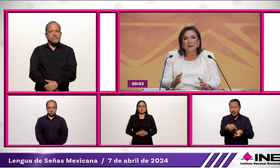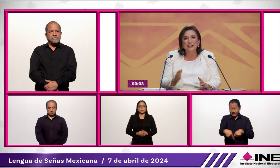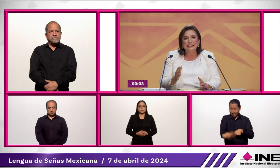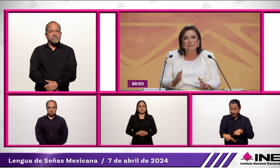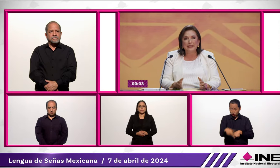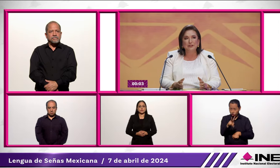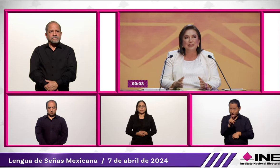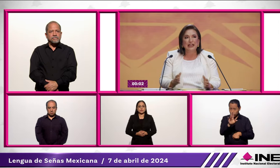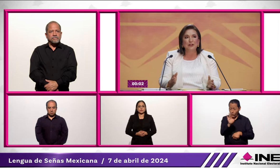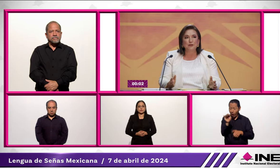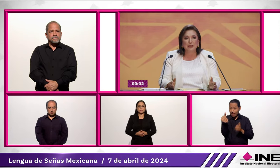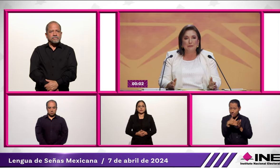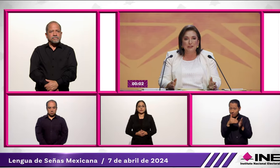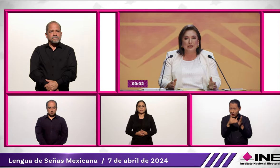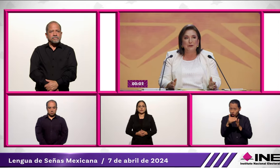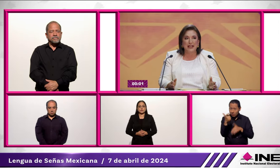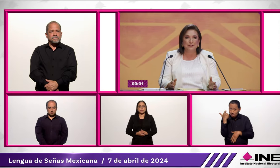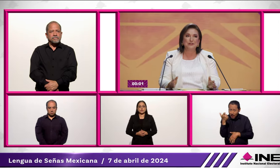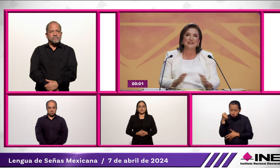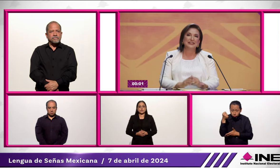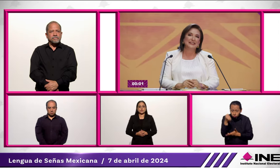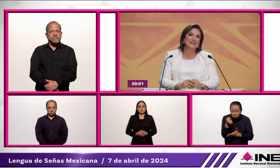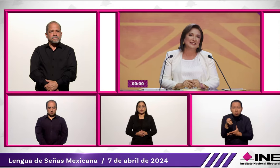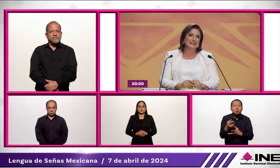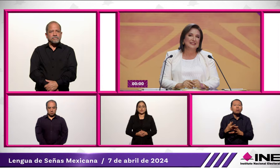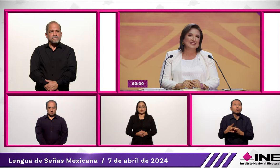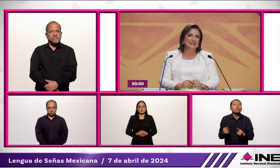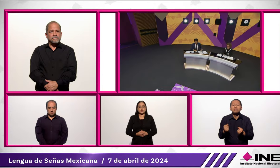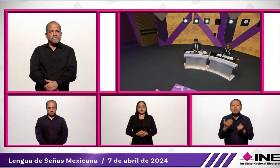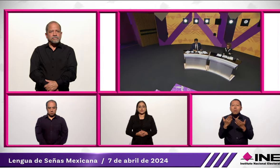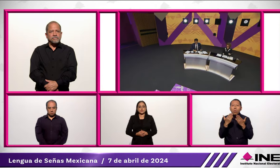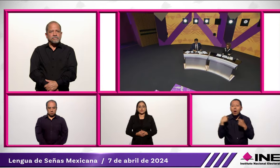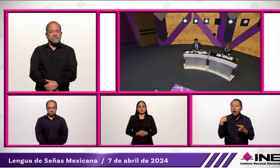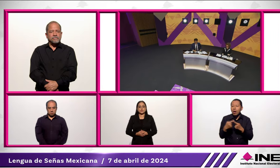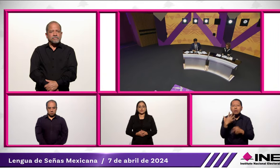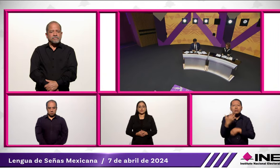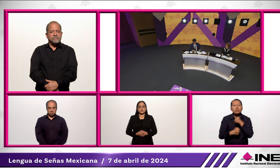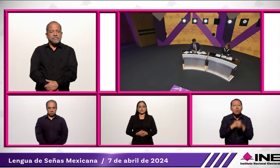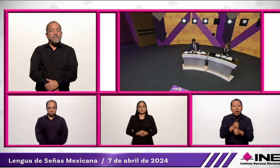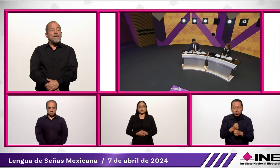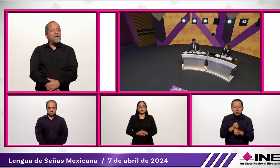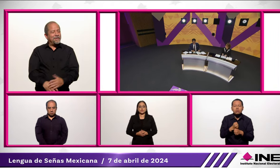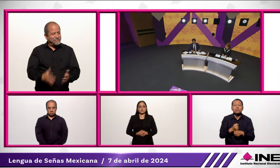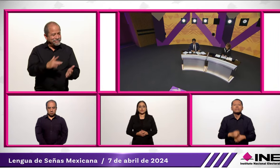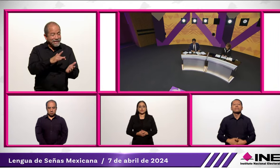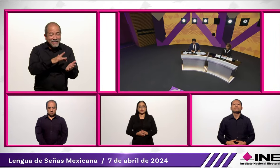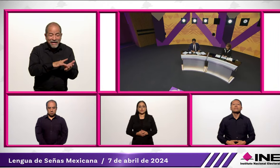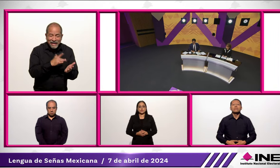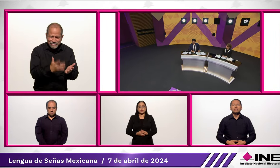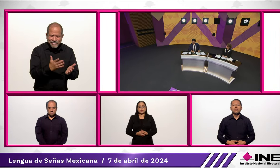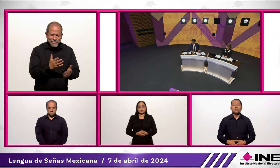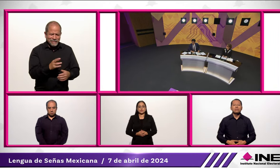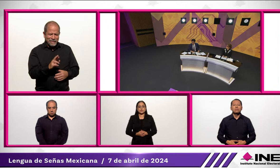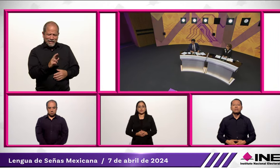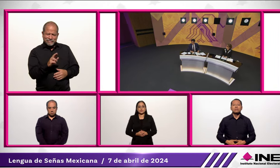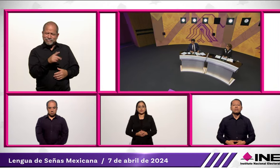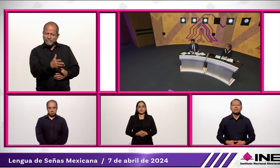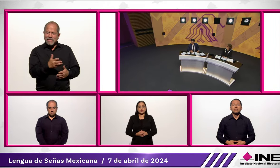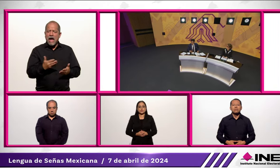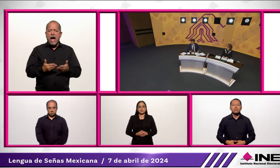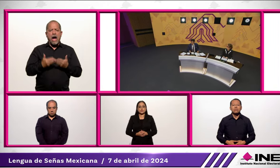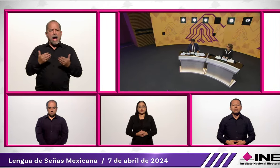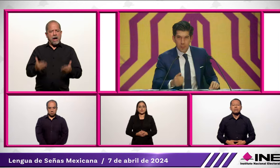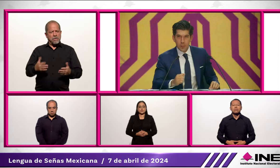mil millones de pesos en los últimos 5 años. Gracias, candidata Xochitl Gálvez. Vamos con la bolsa de